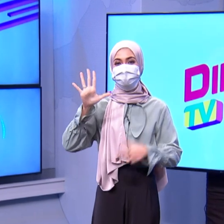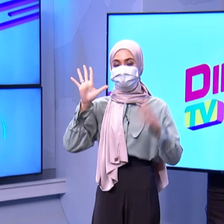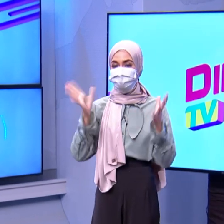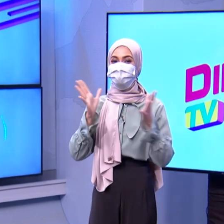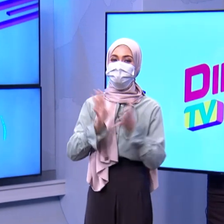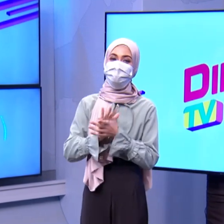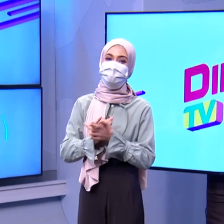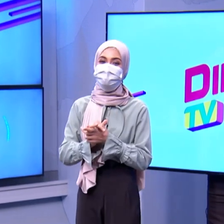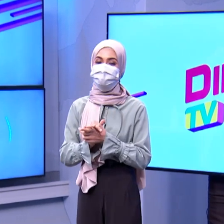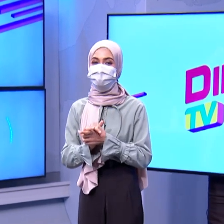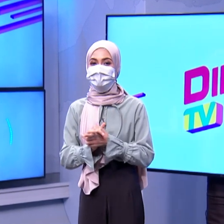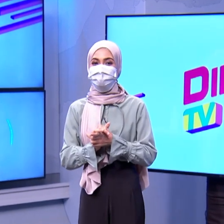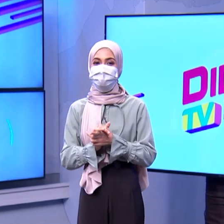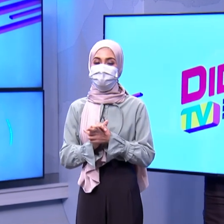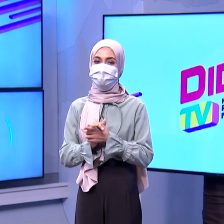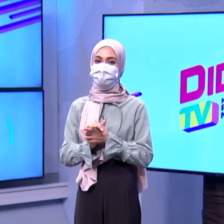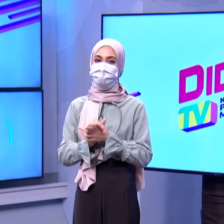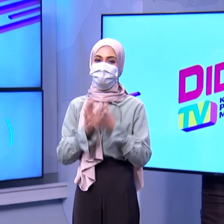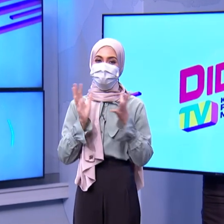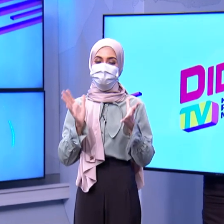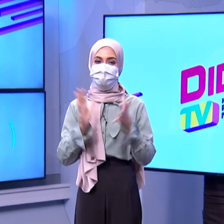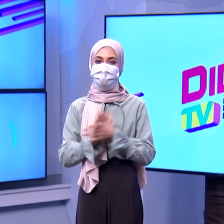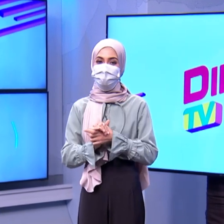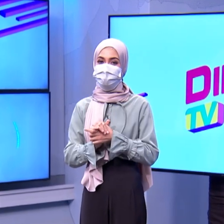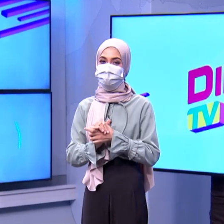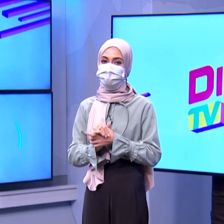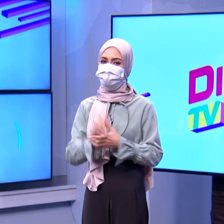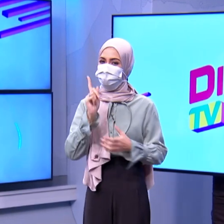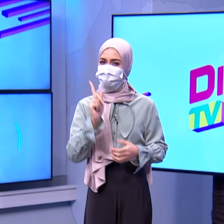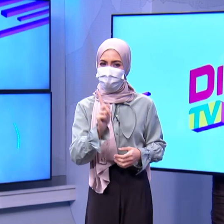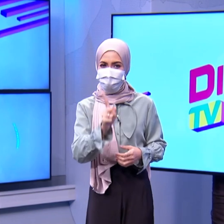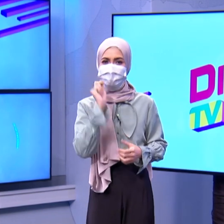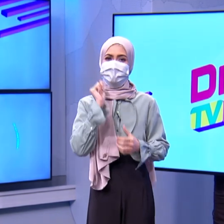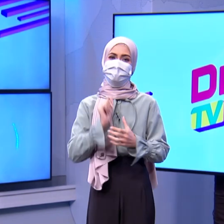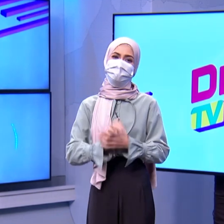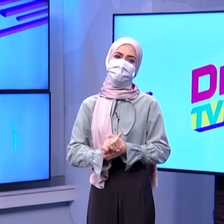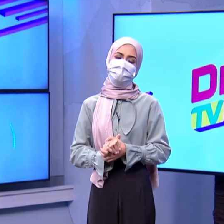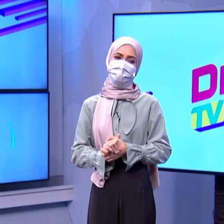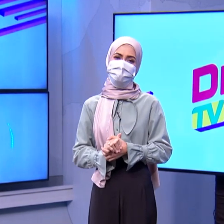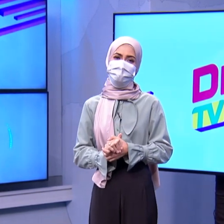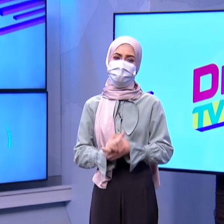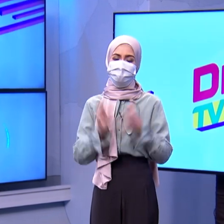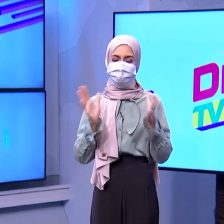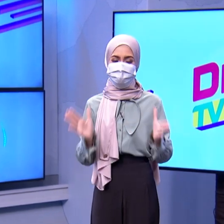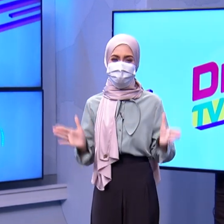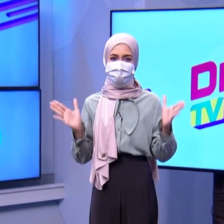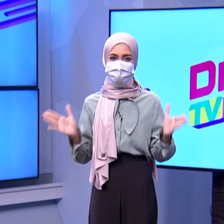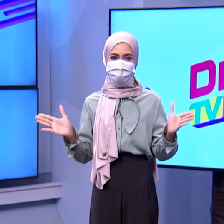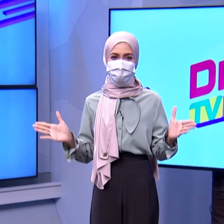jadi satu topik yang sangat sangat menarik buat semua diluar sana sebelum itu Nissan akan kembali semua agar kekal menjadi es